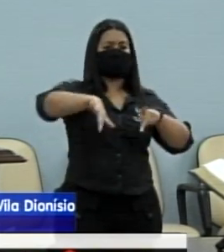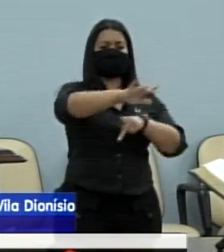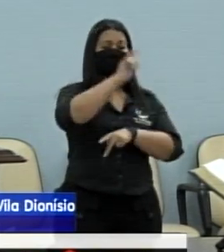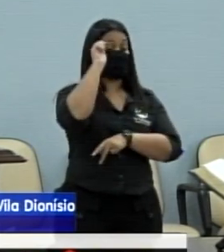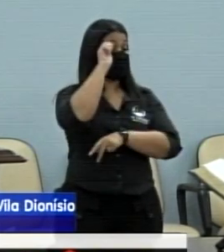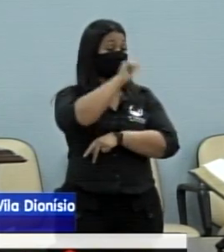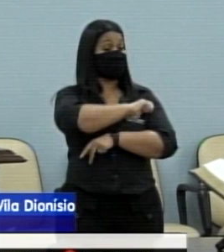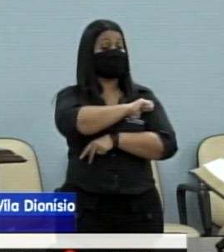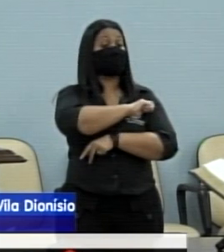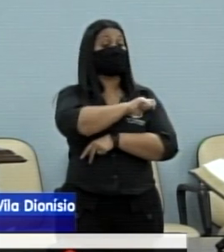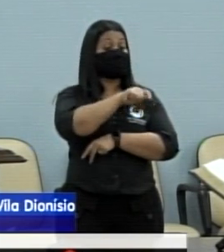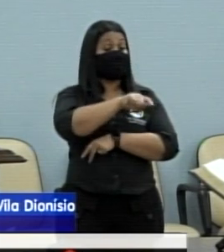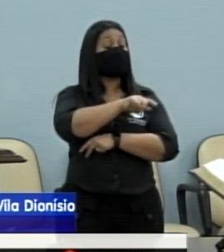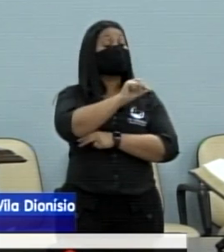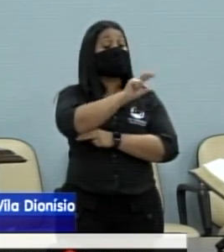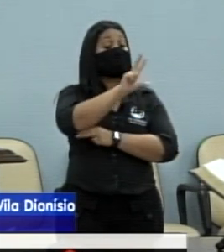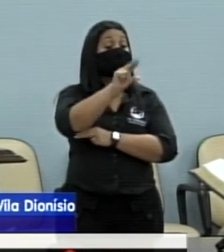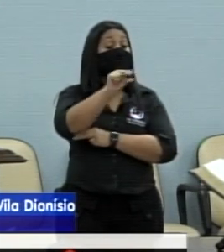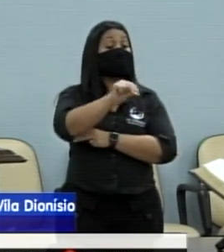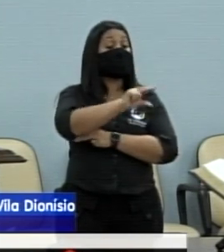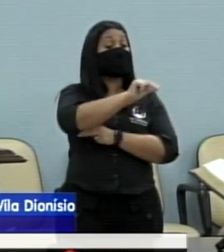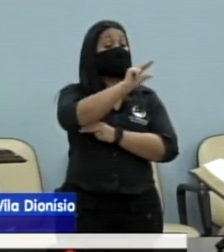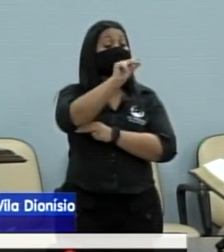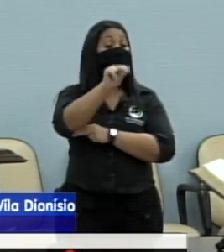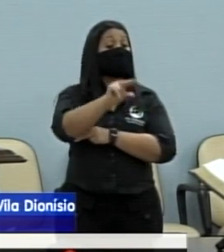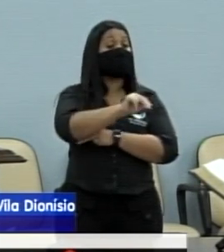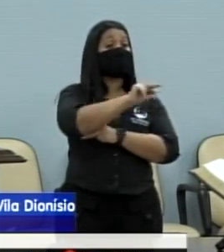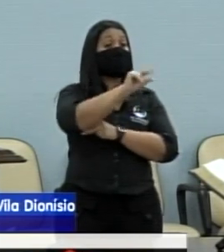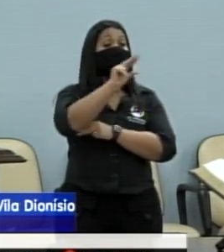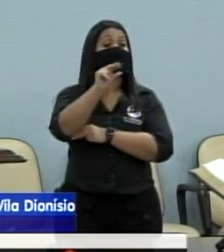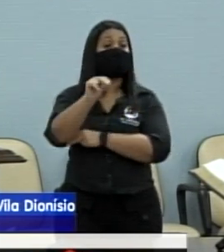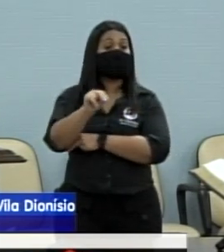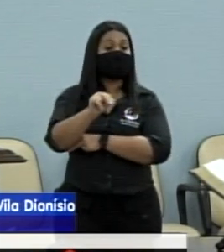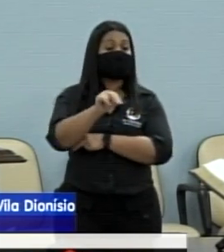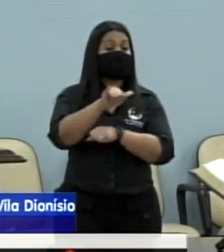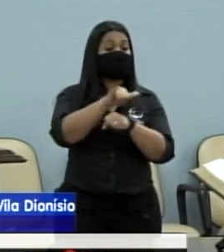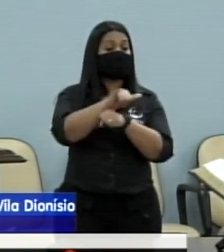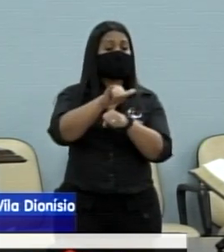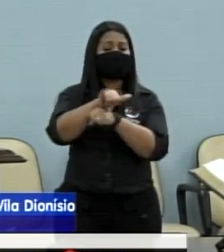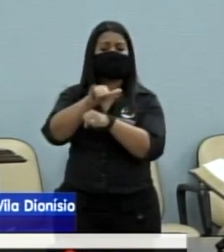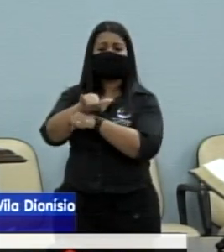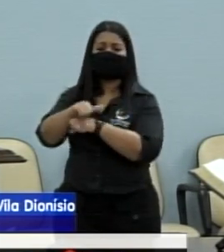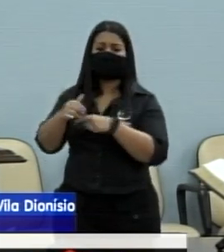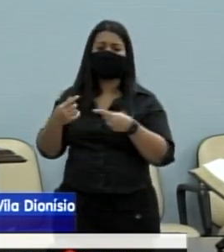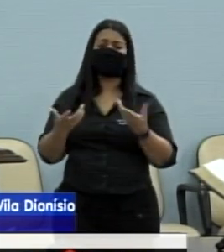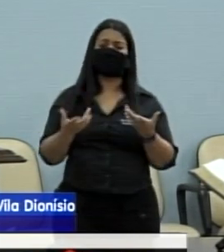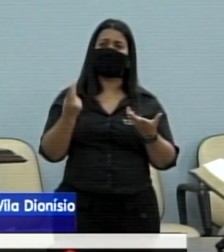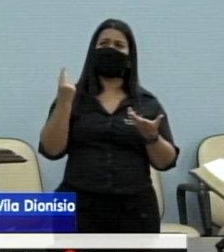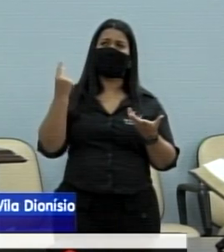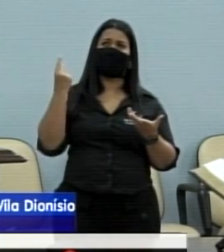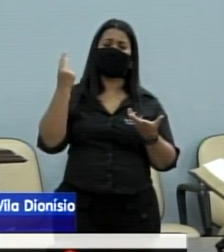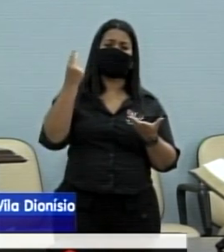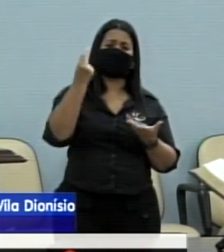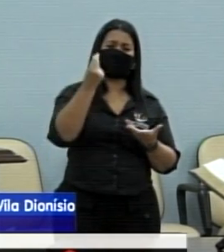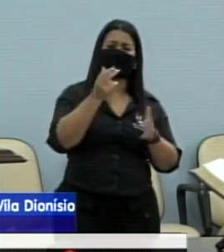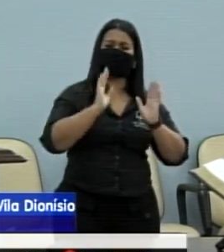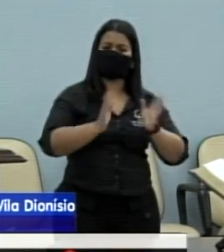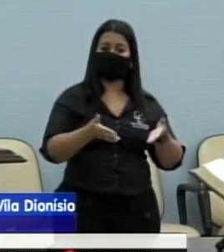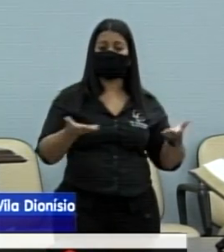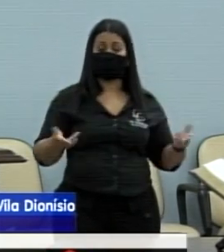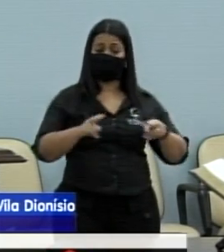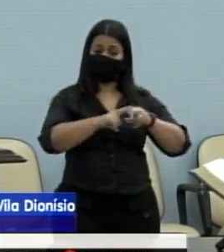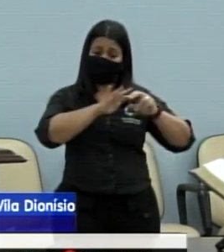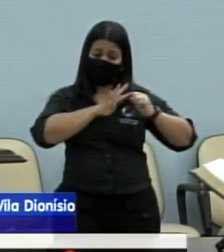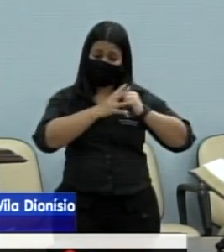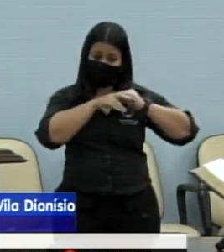está sendo enganada. Está sendo enganada há um bom tempo, né? Toda essa